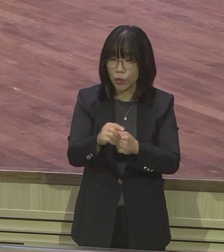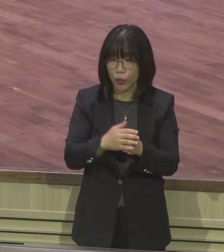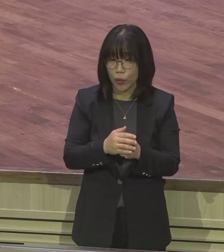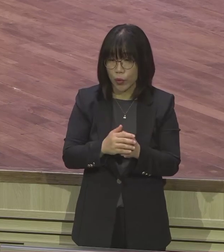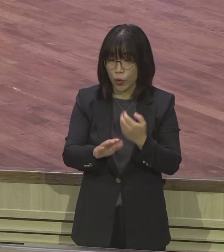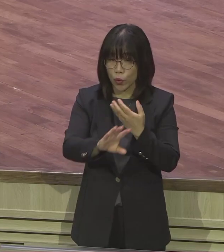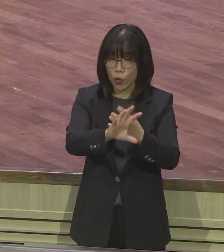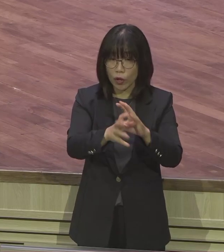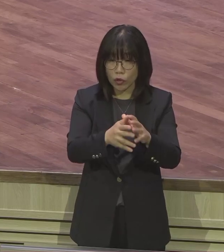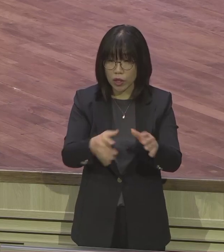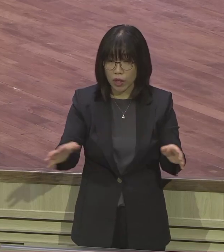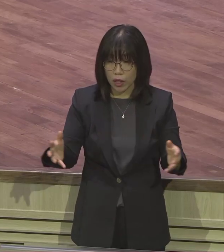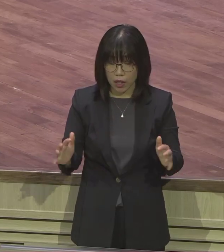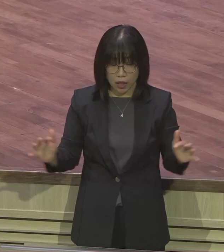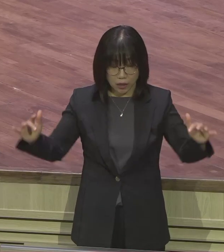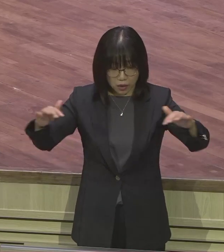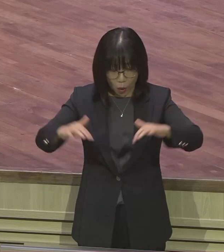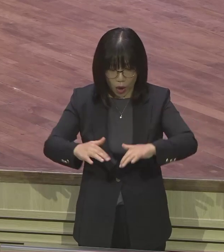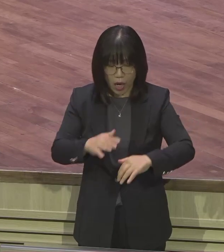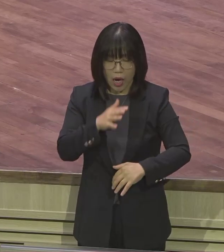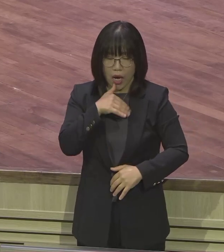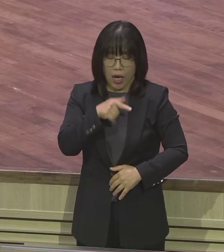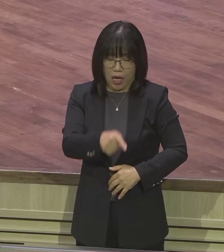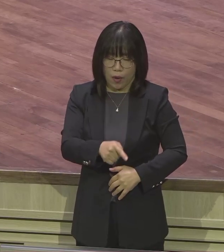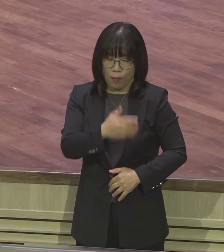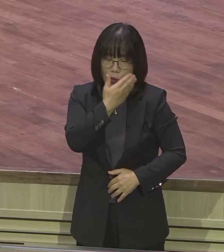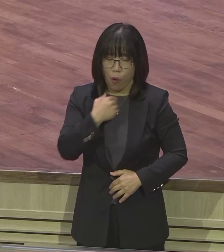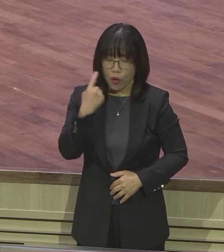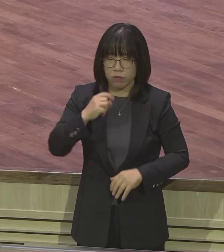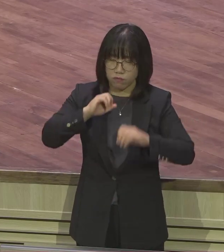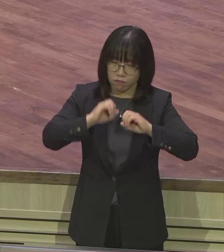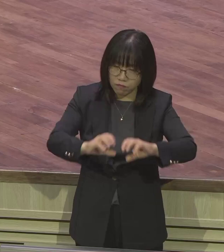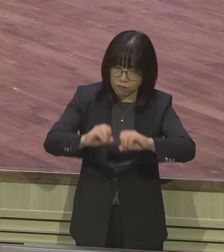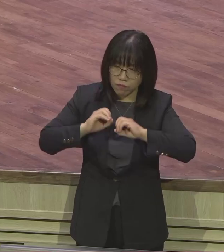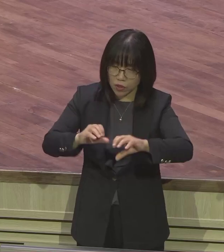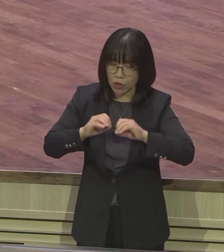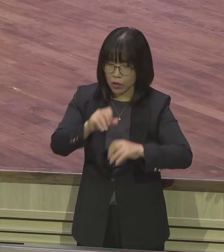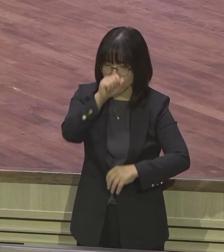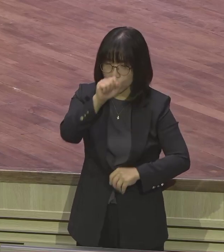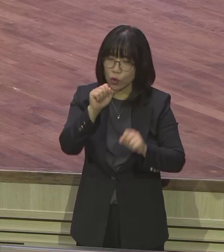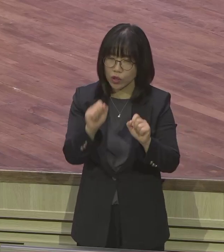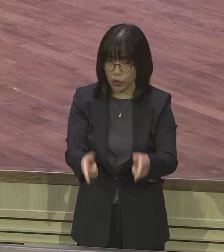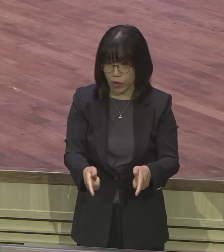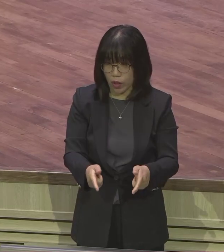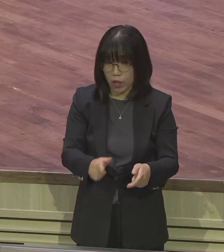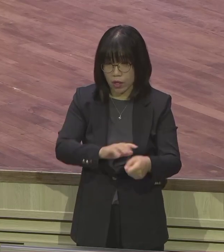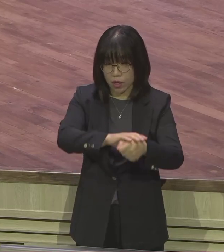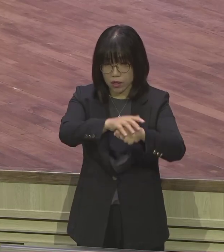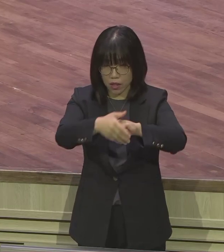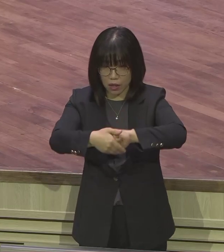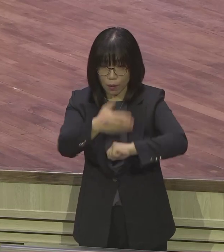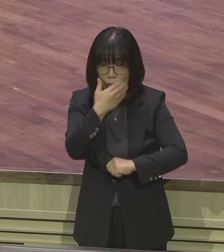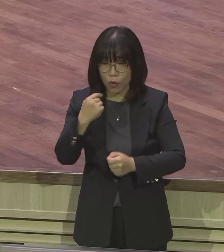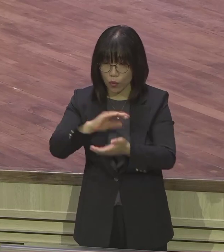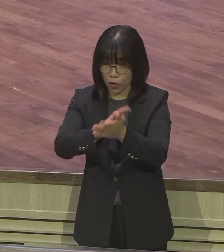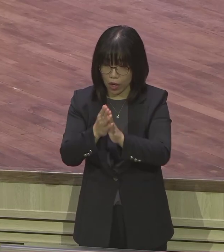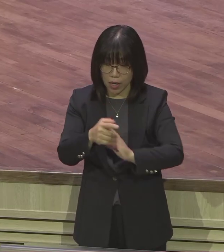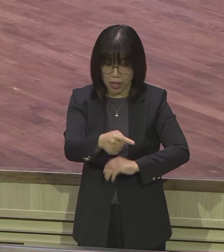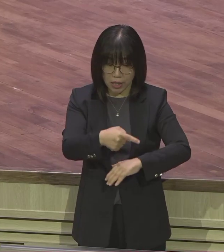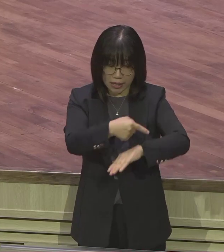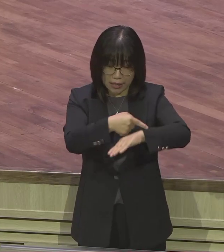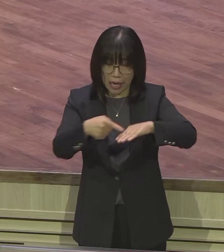모아서 그리스도의 제자로 세우는 사명이 우리에게 주어졌다. 세계복음화 뭐예요? 다민족. 그래, 다민족이